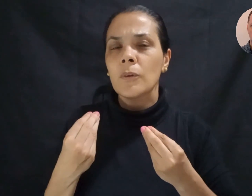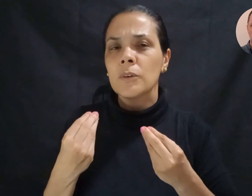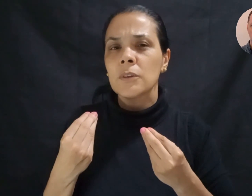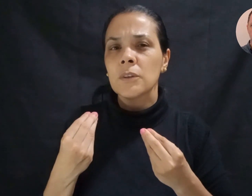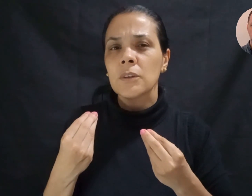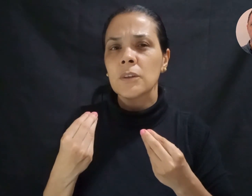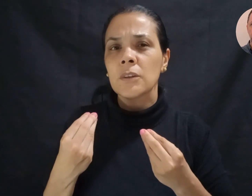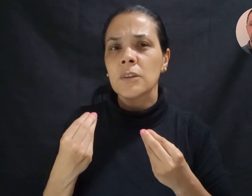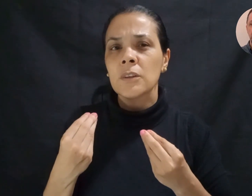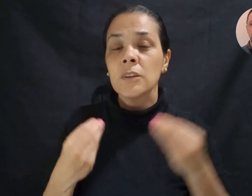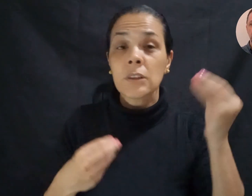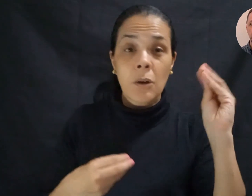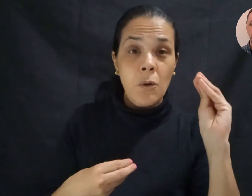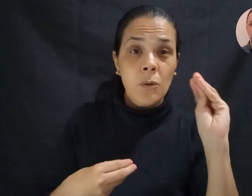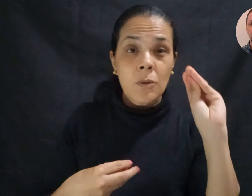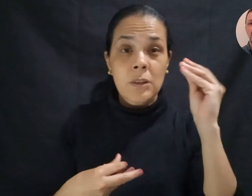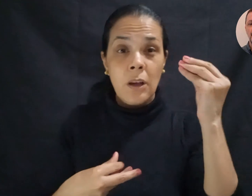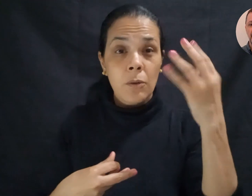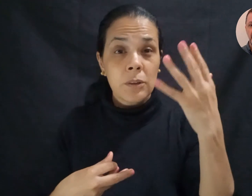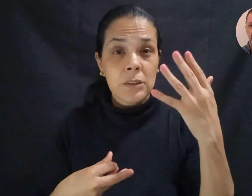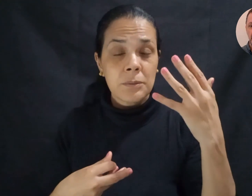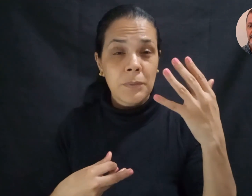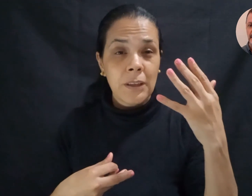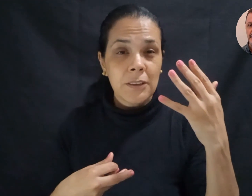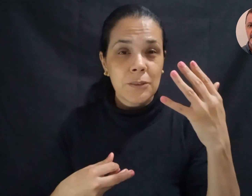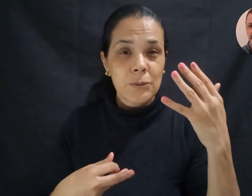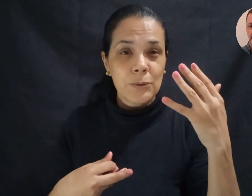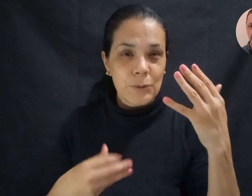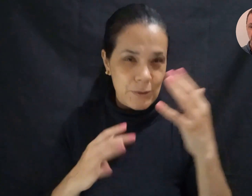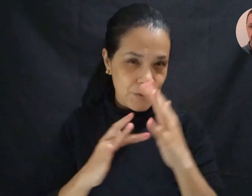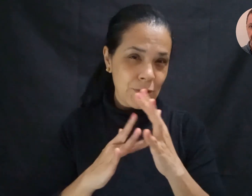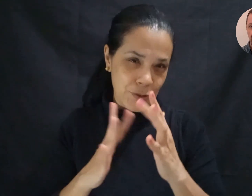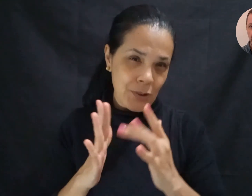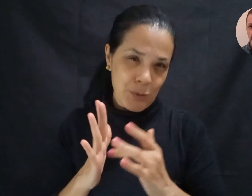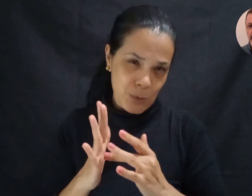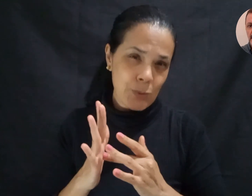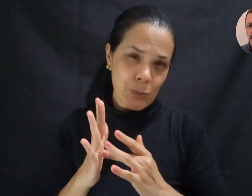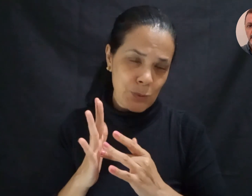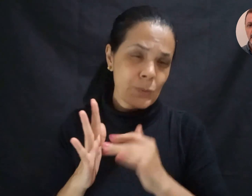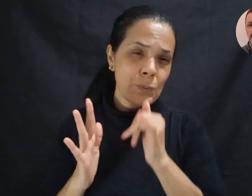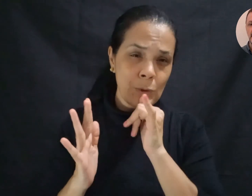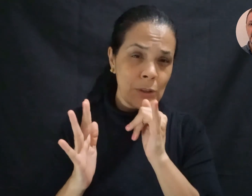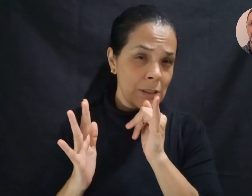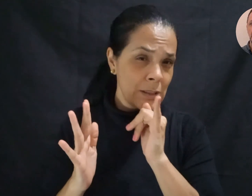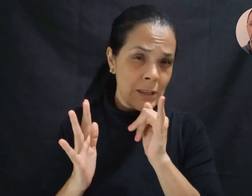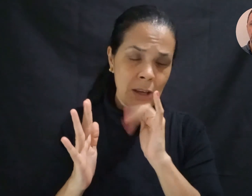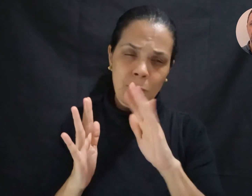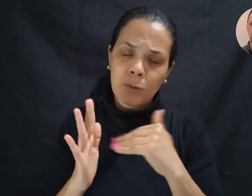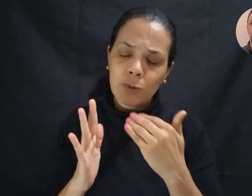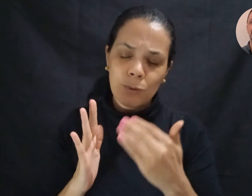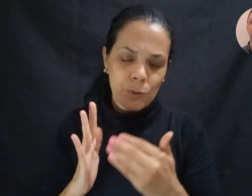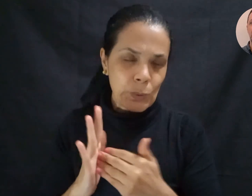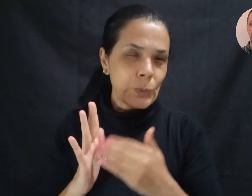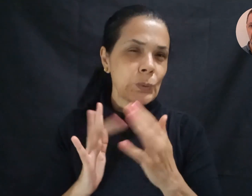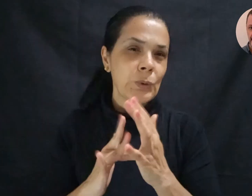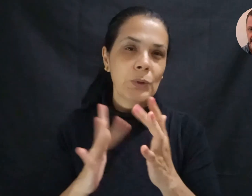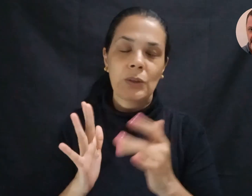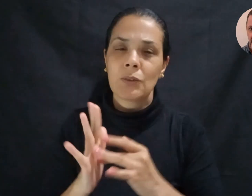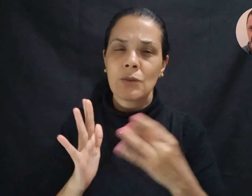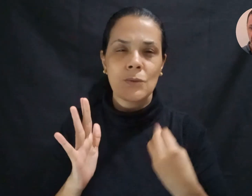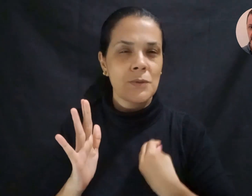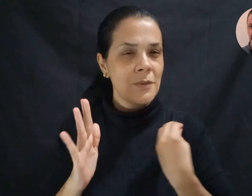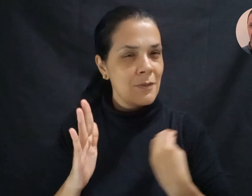que os acontecimentos que envolveram a vida de Jesus, tudo aquilo com que ele teve que lidar na